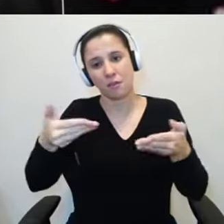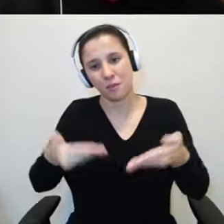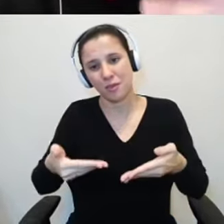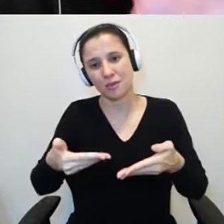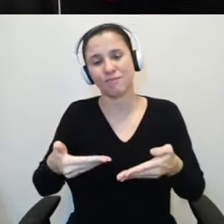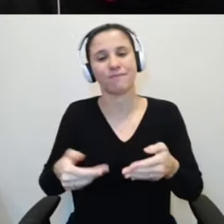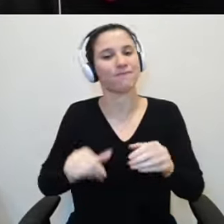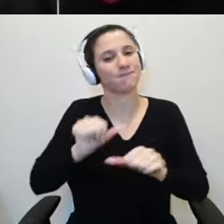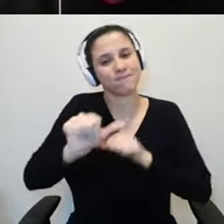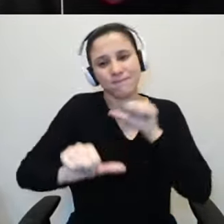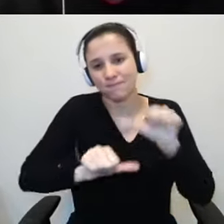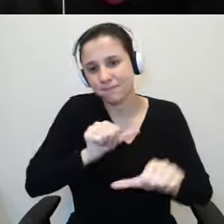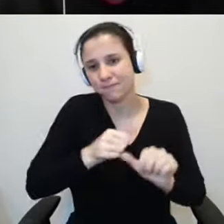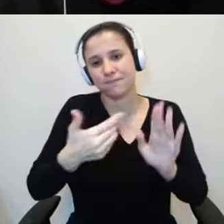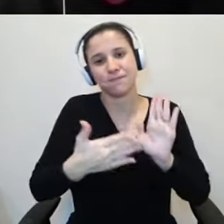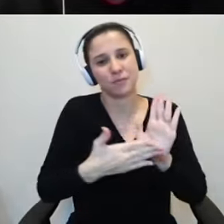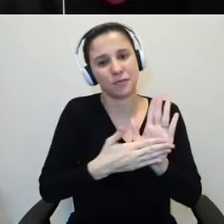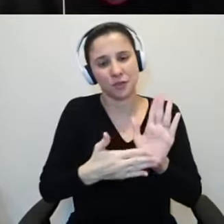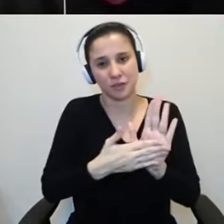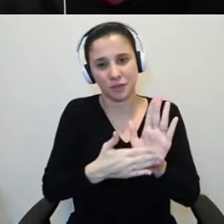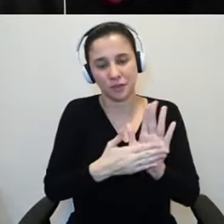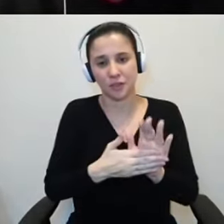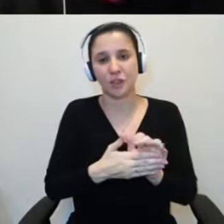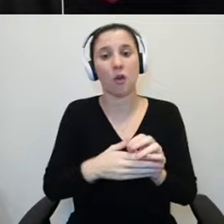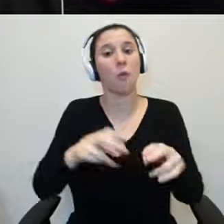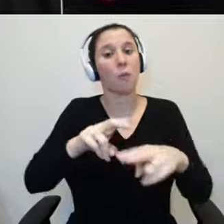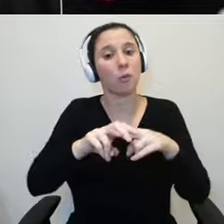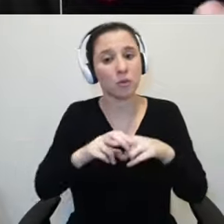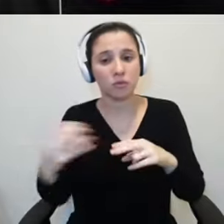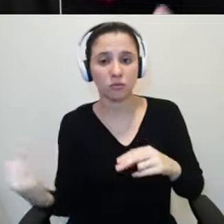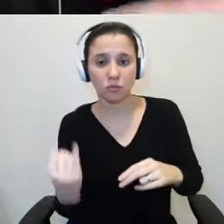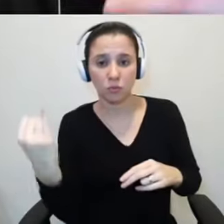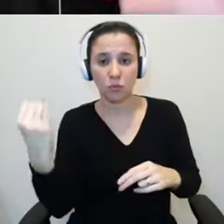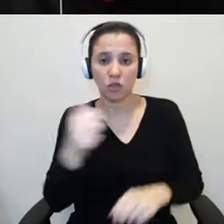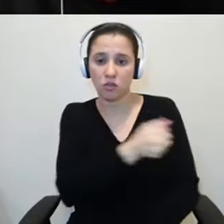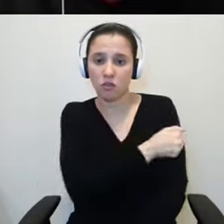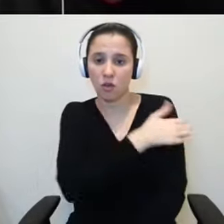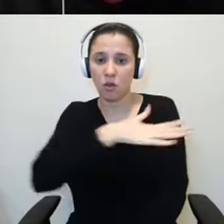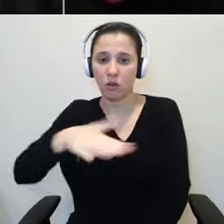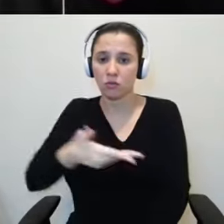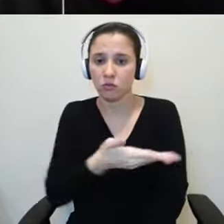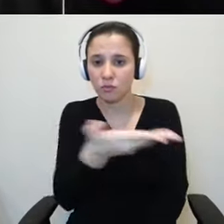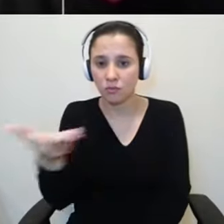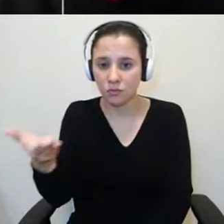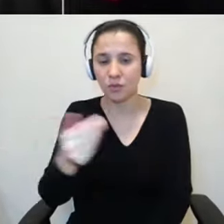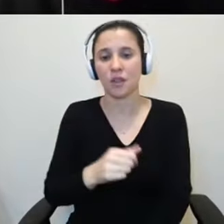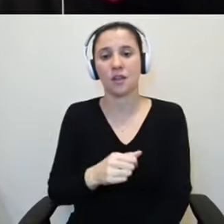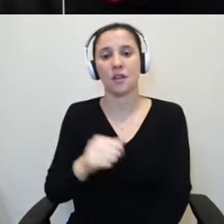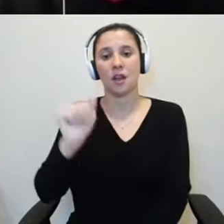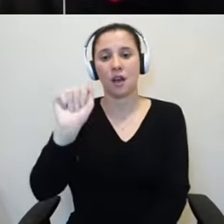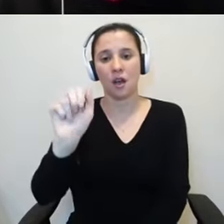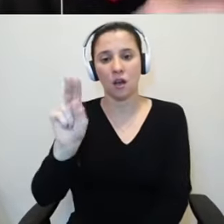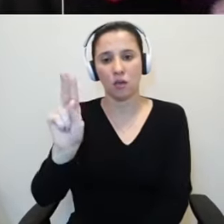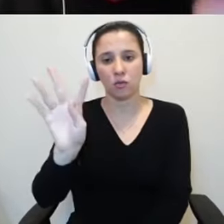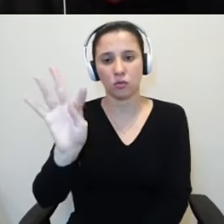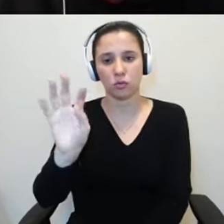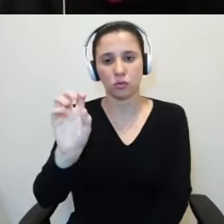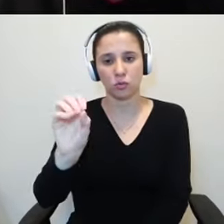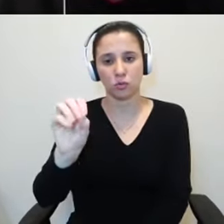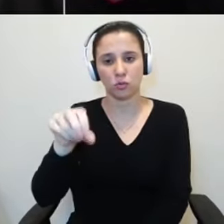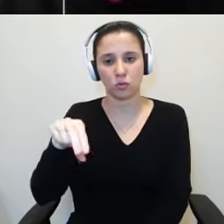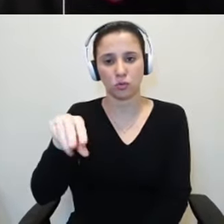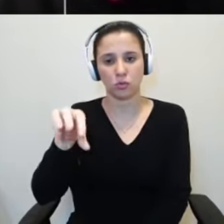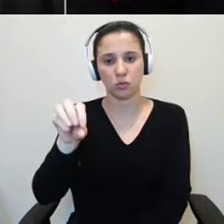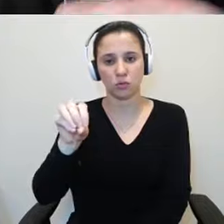essa autonomia de vocês vai ser muito grande, né, pessoal? De vocês realmente buscarem o conhecimento, executarem